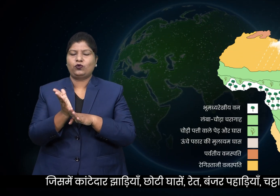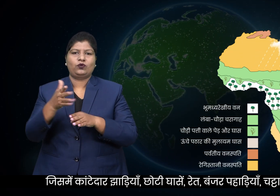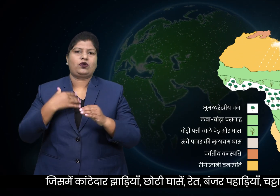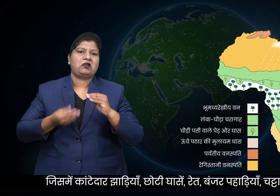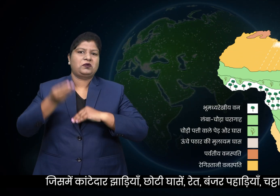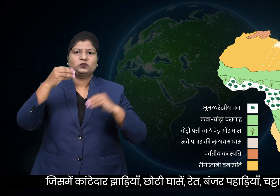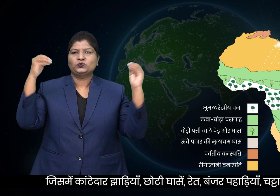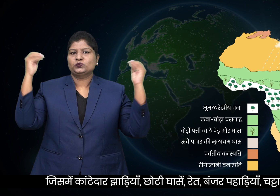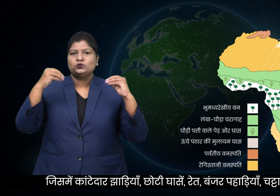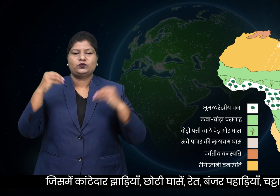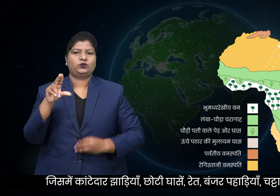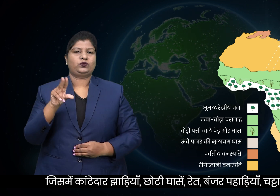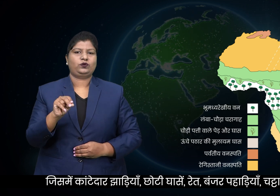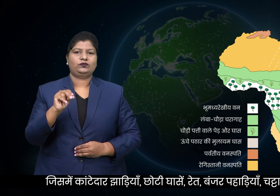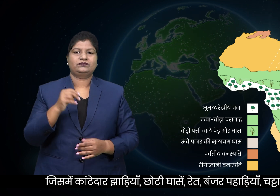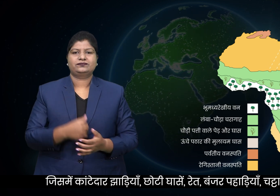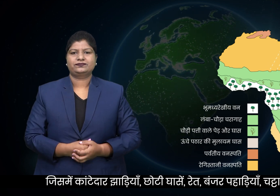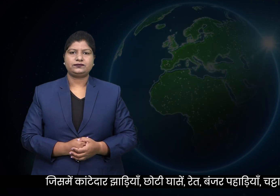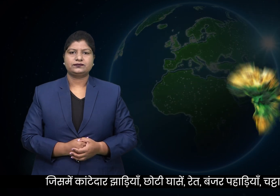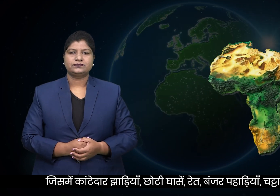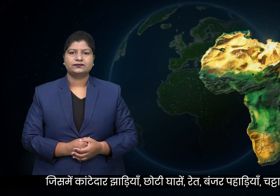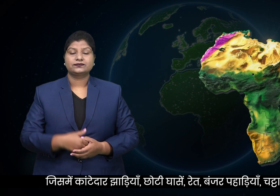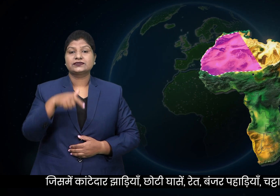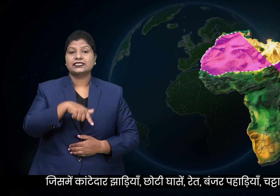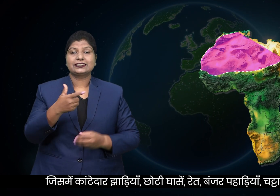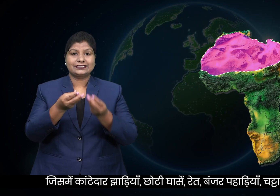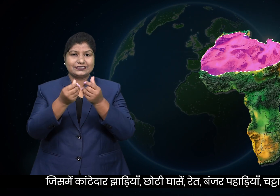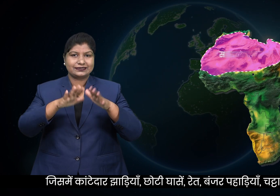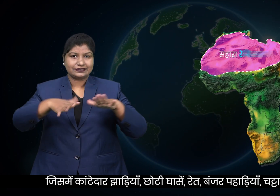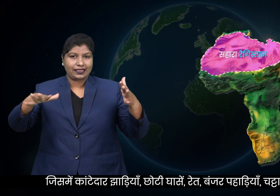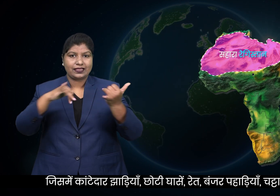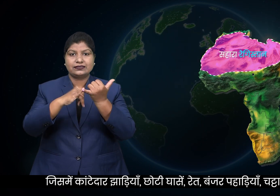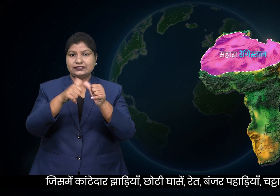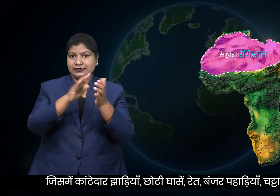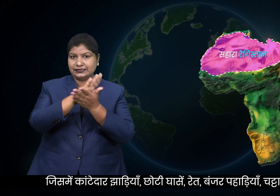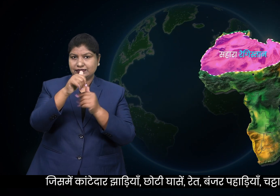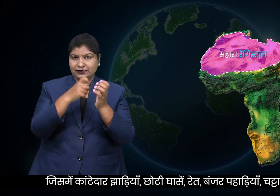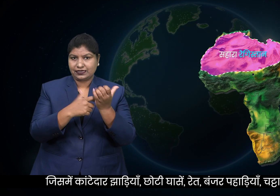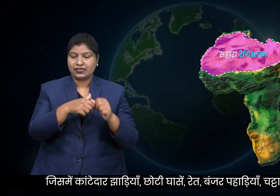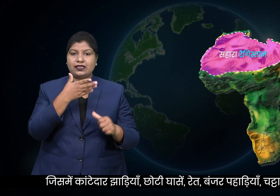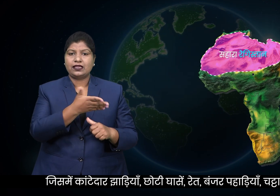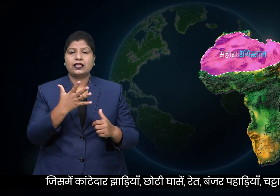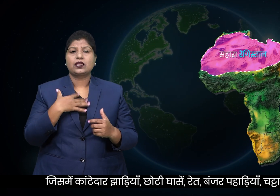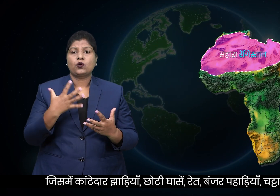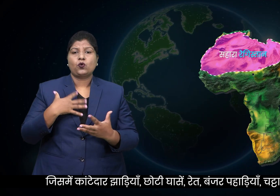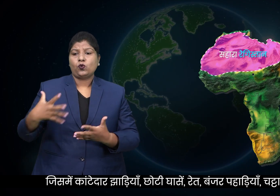झाड़ियाँ, छोटी घासें, रेत, बंजर पहाड़ियाँ, चट्टानें और पत्थर हैं।